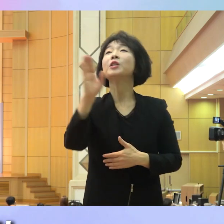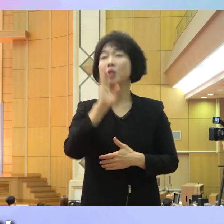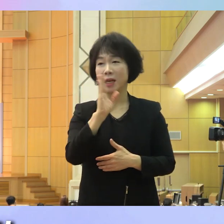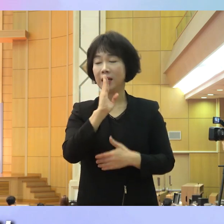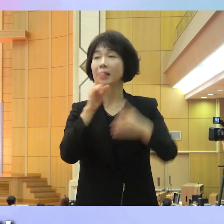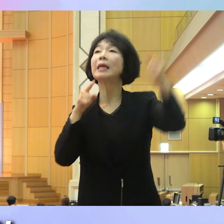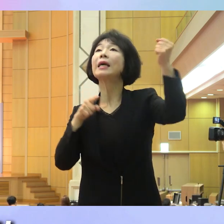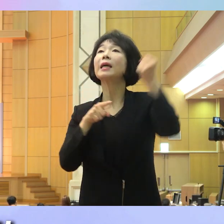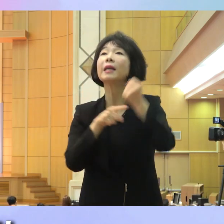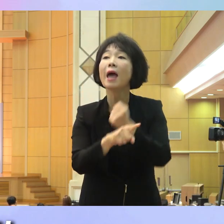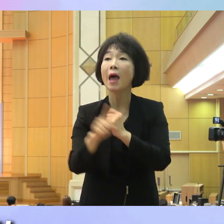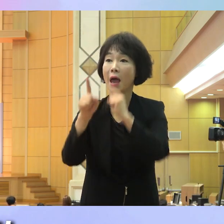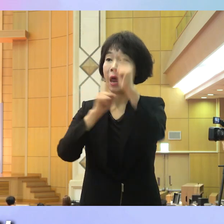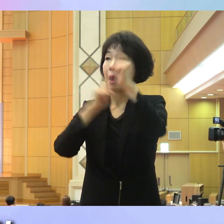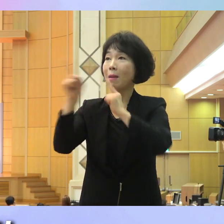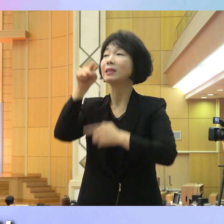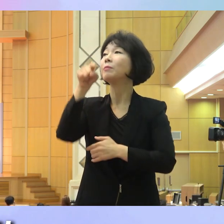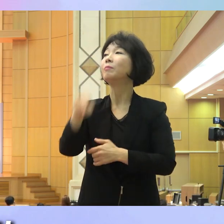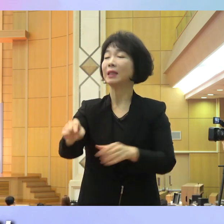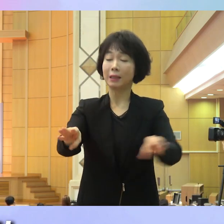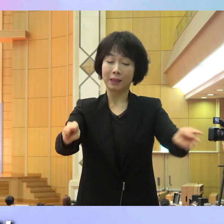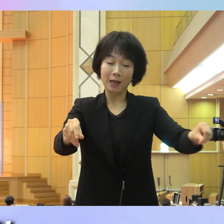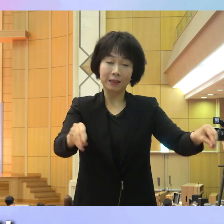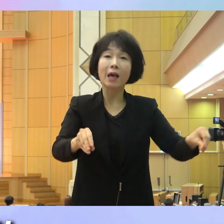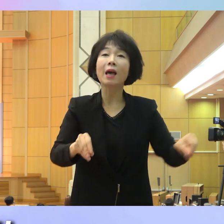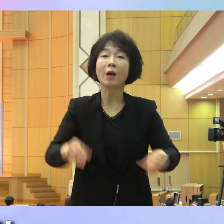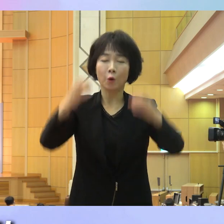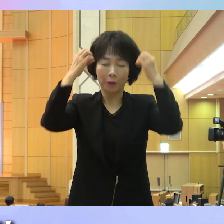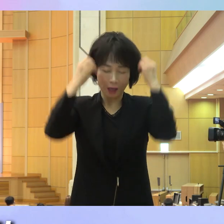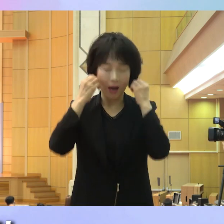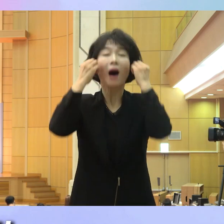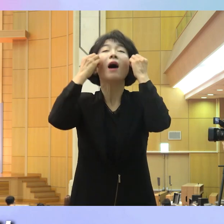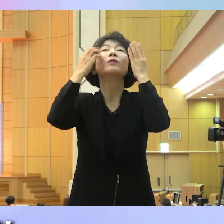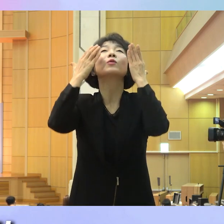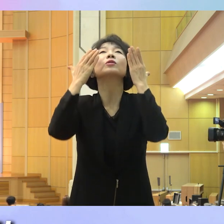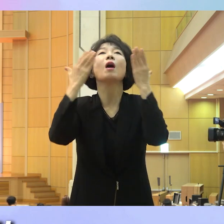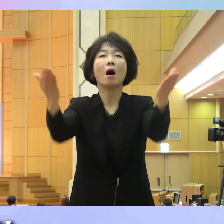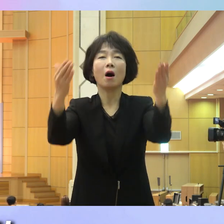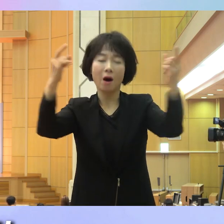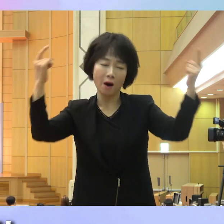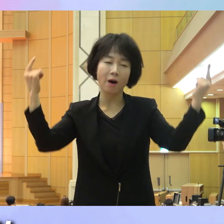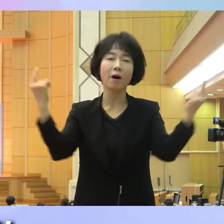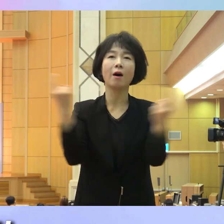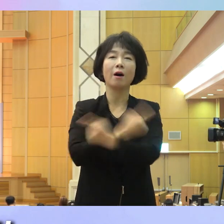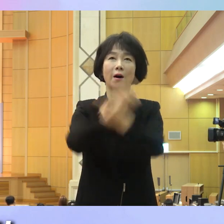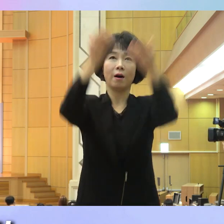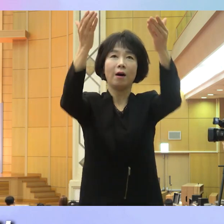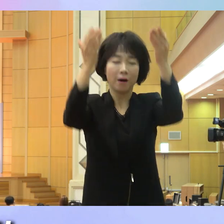하소서. 진리의 말씀 이 땅 새롭게